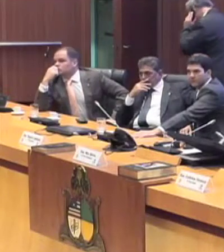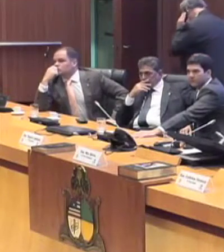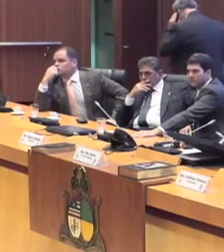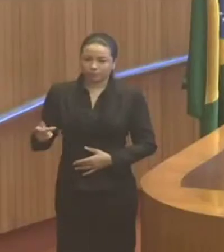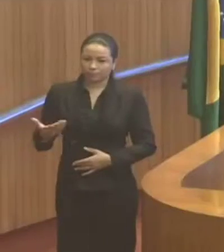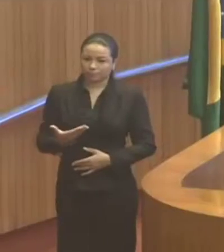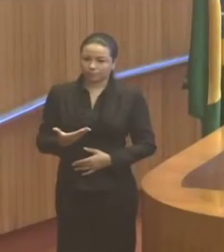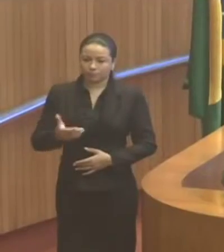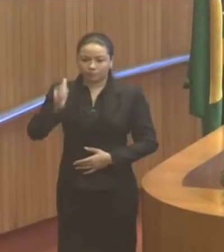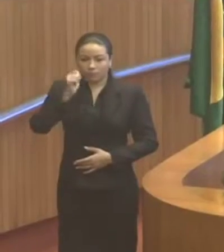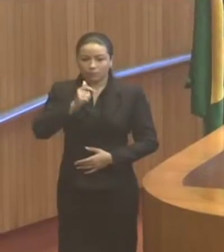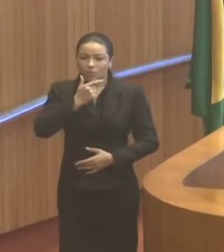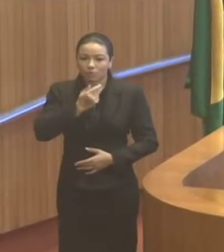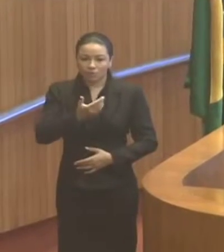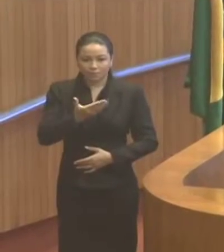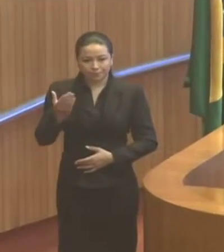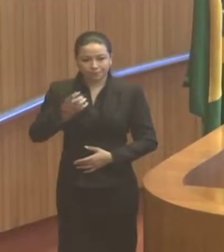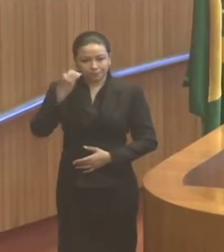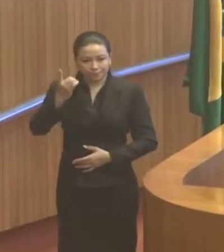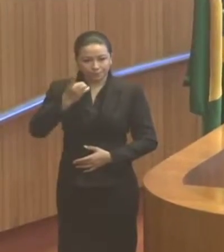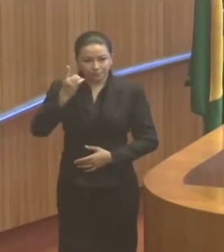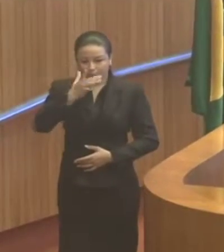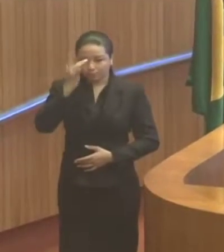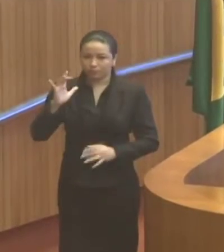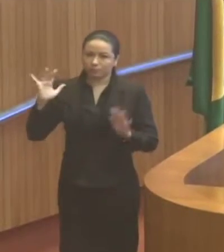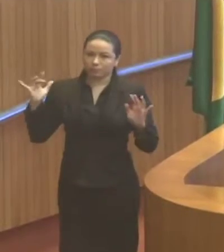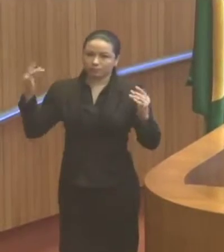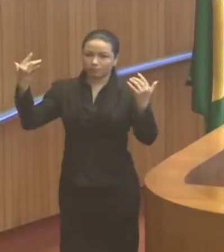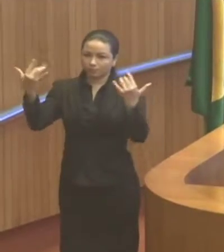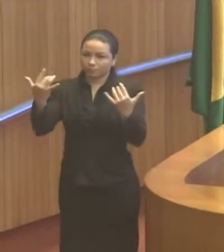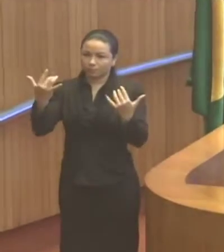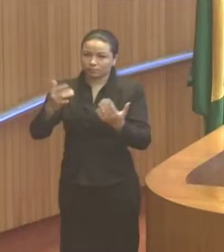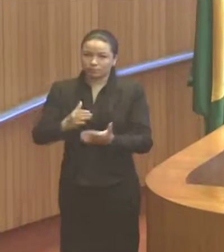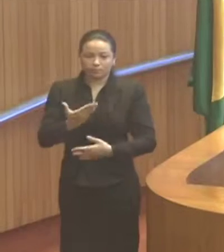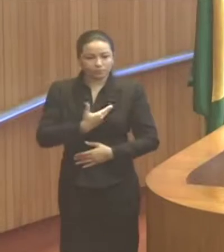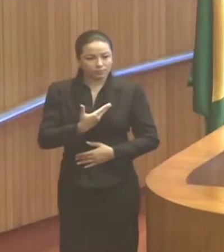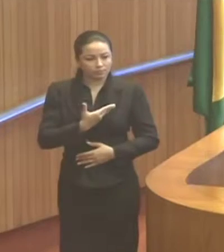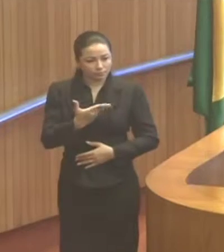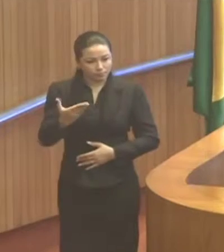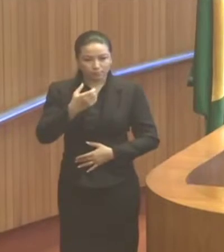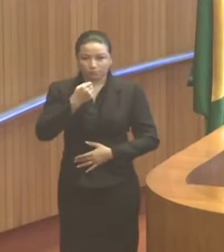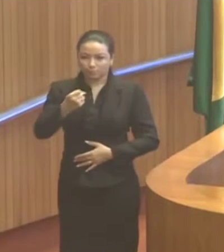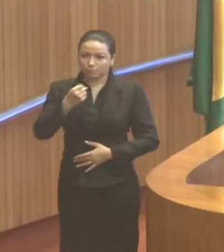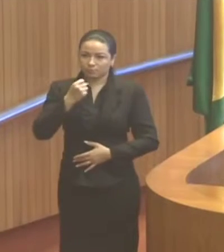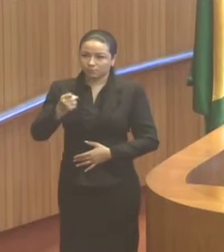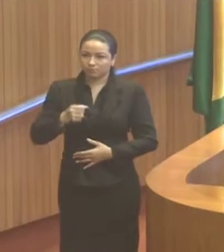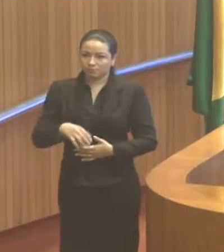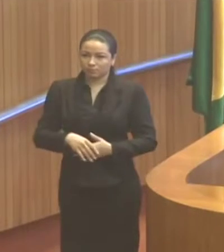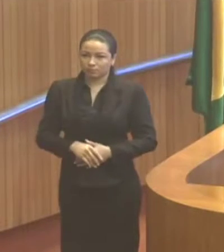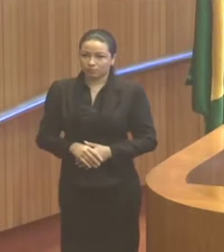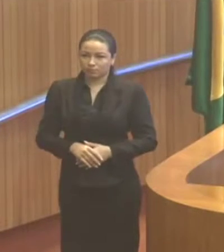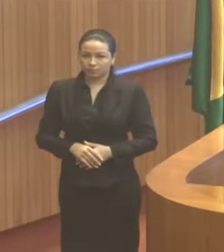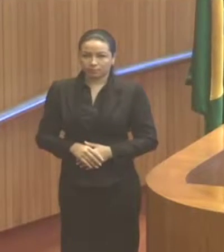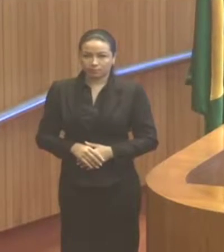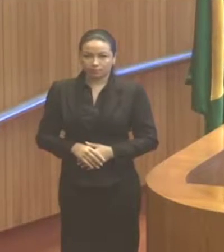Senhor presidente, senhoras e senhores deputados, membros da galeria, colegas da imprensa,